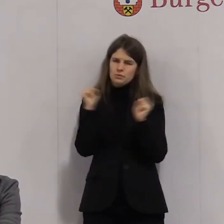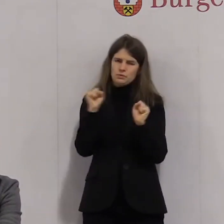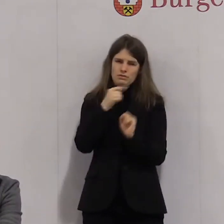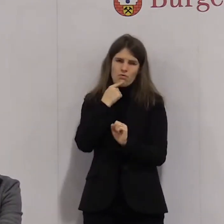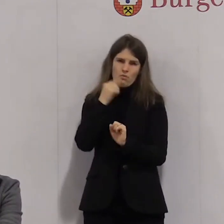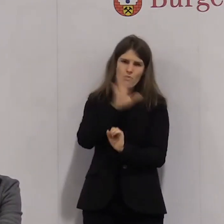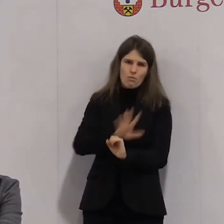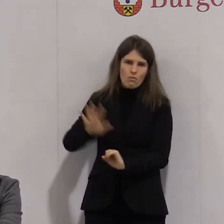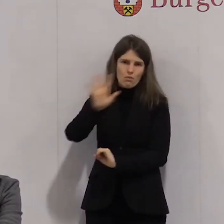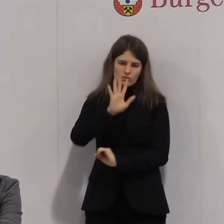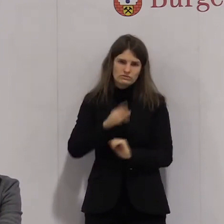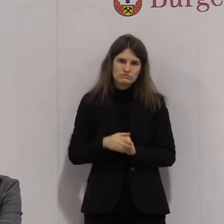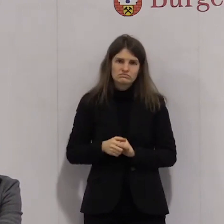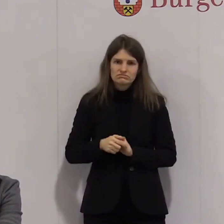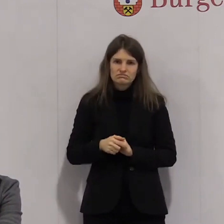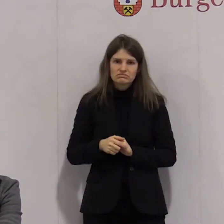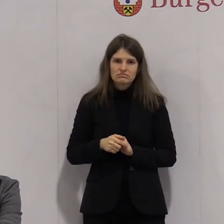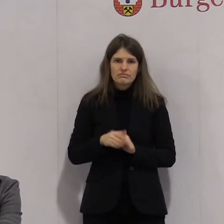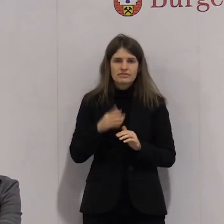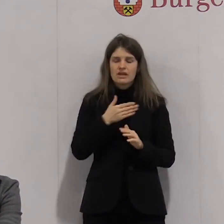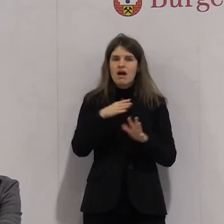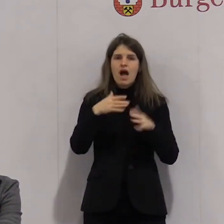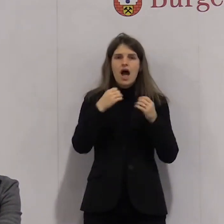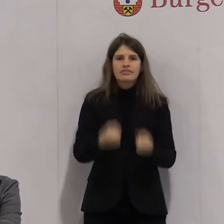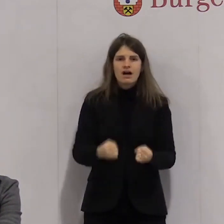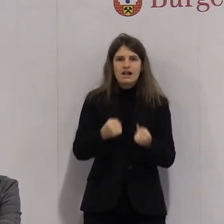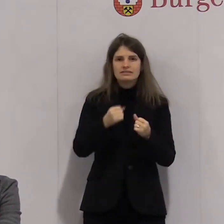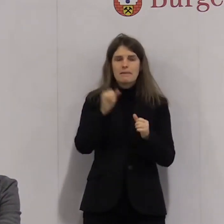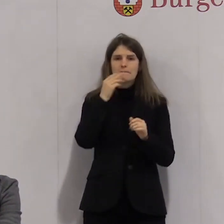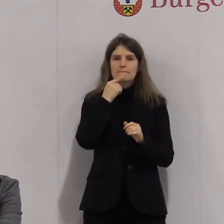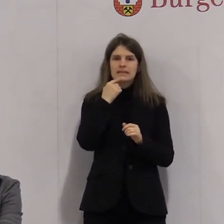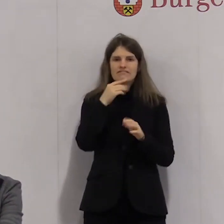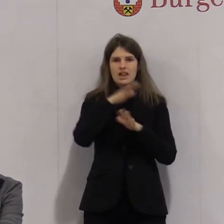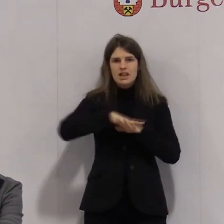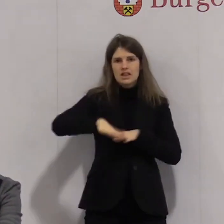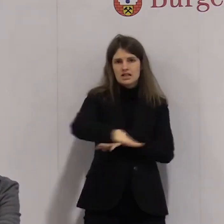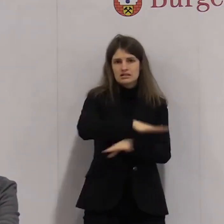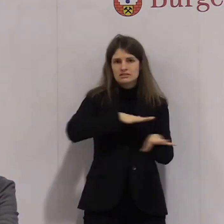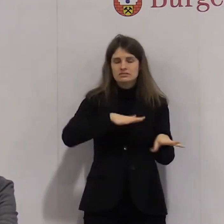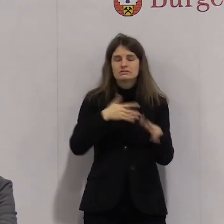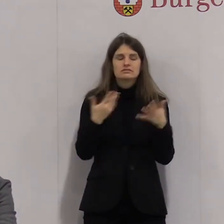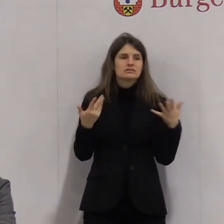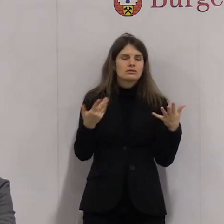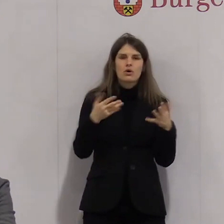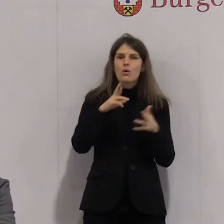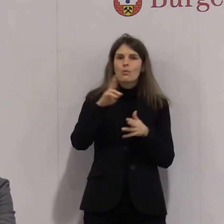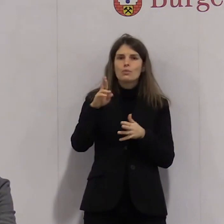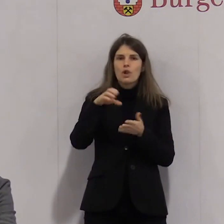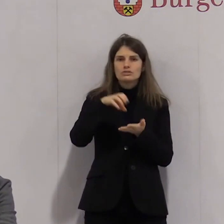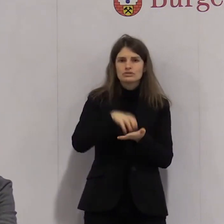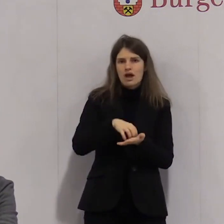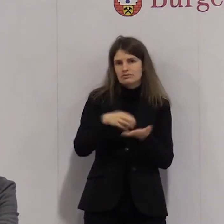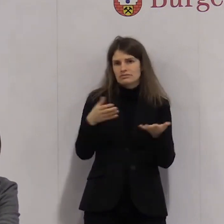weiteren sinne der landkreis anhalt-bitterfeld der sage der landkreis saalfeld-rudolstadt und